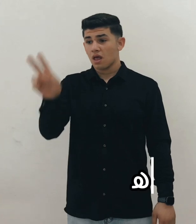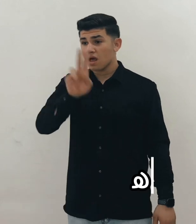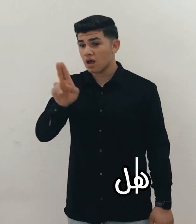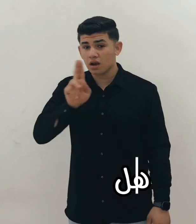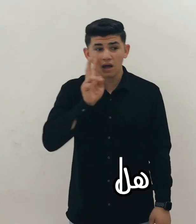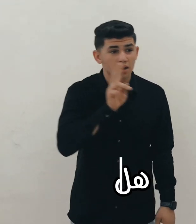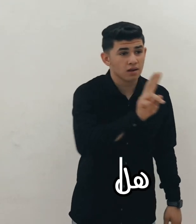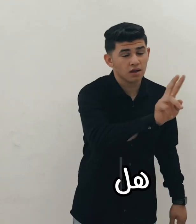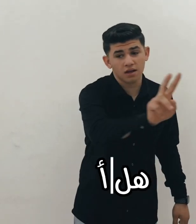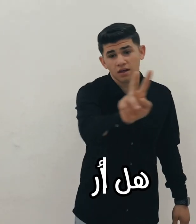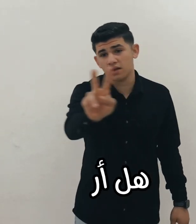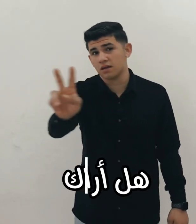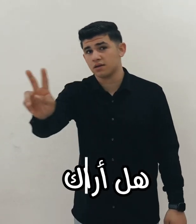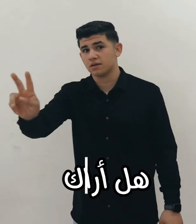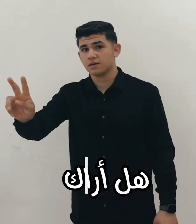أراك هل أراك